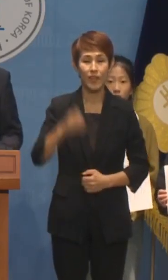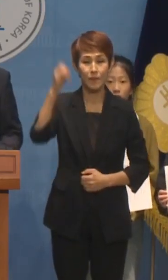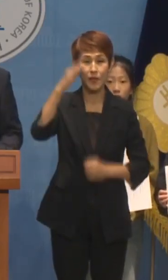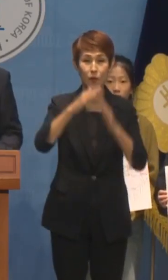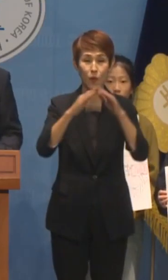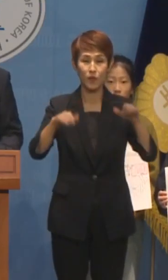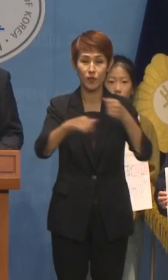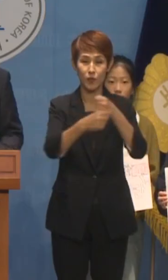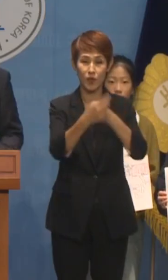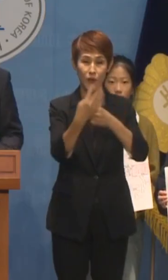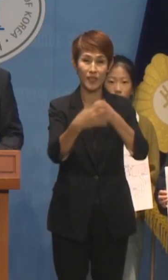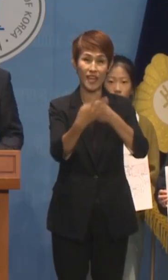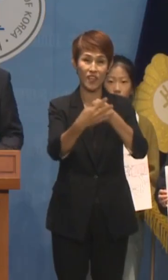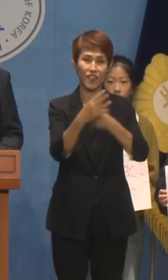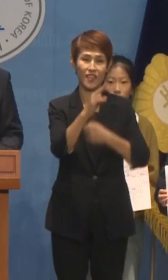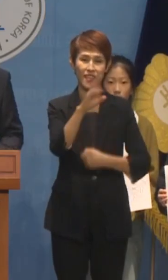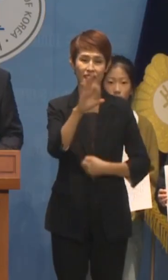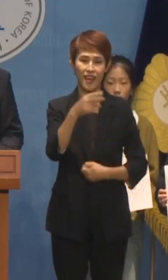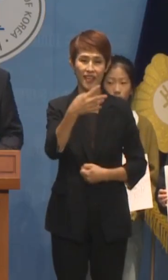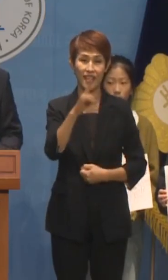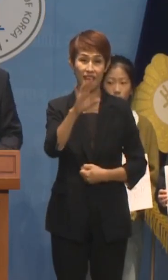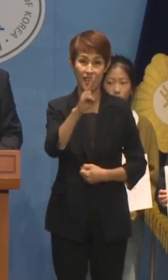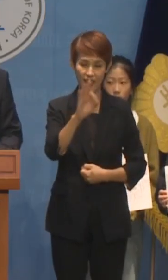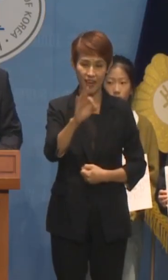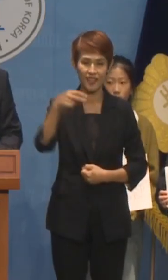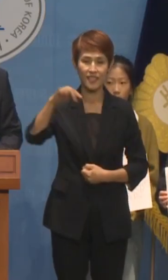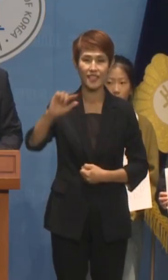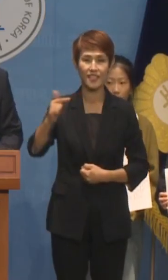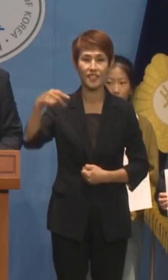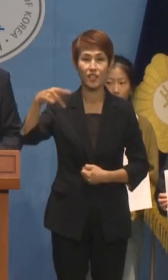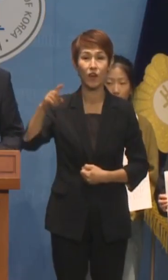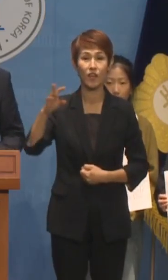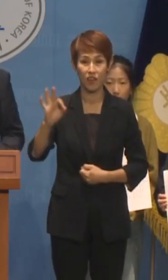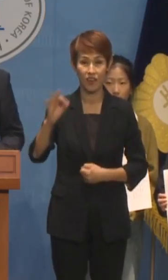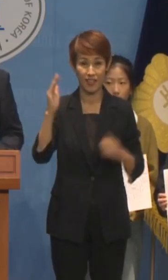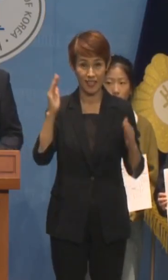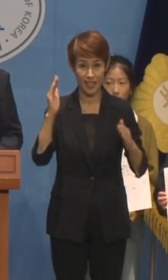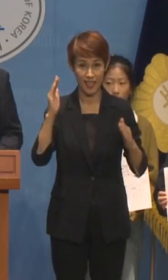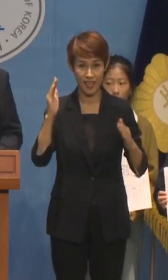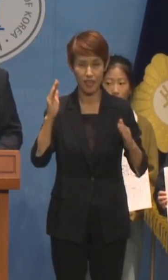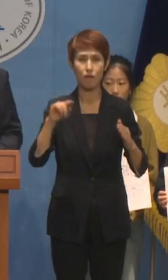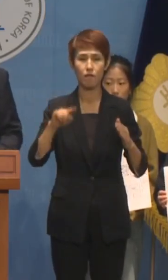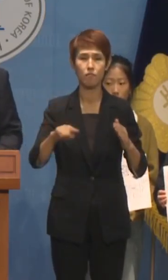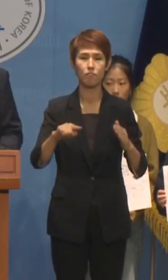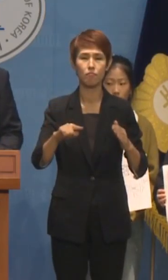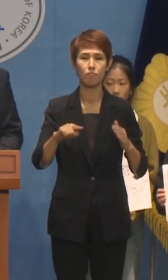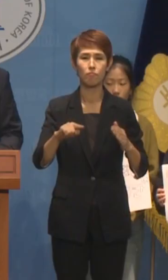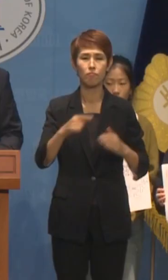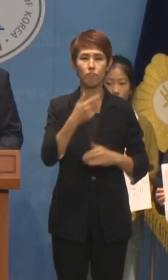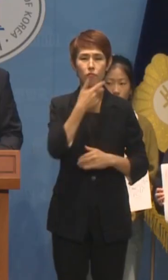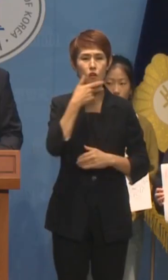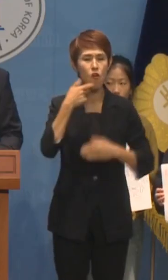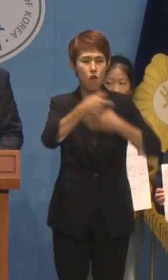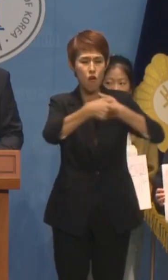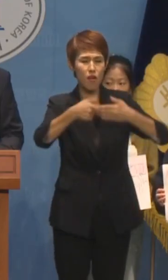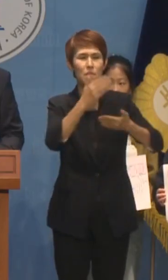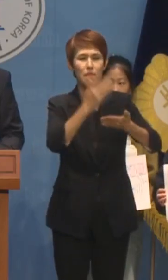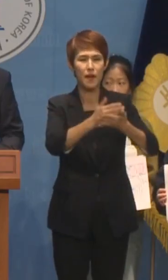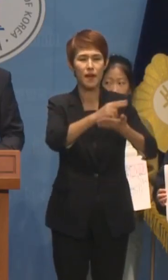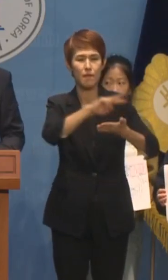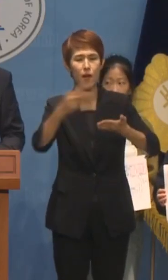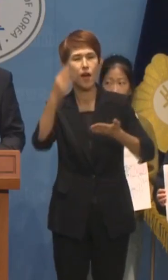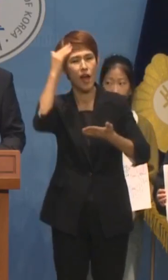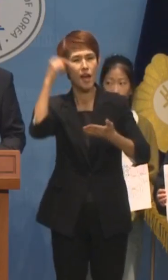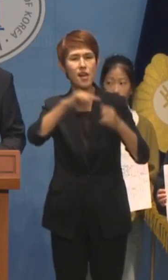빛고울초등학교 4학년 양태양 신서영 학생으로부터 어떻게 이 청원이 이루어지게 되었는지 청원